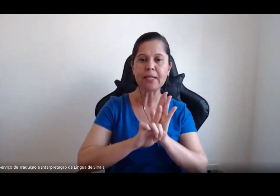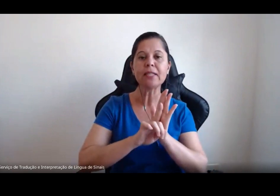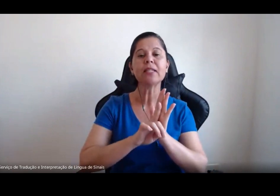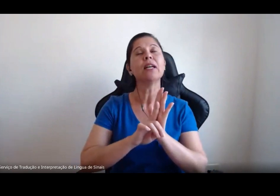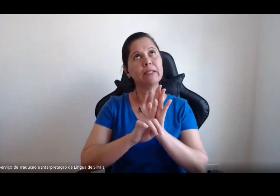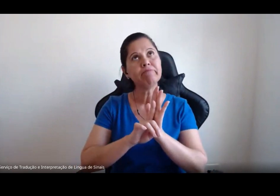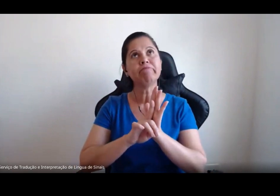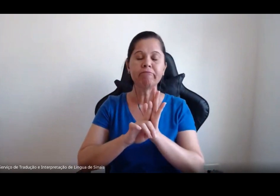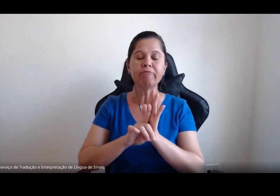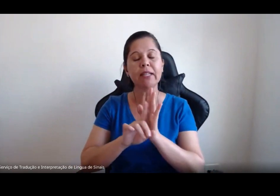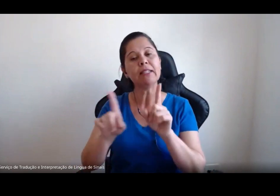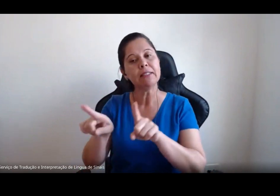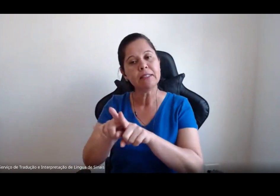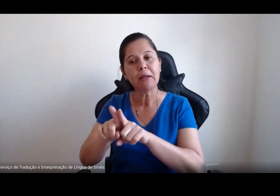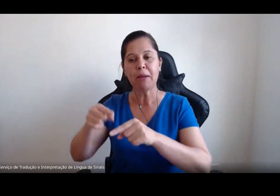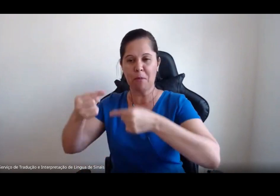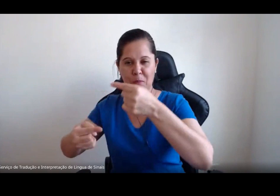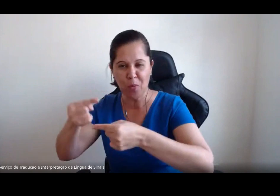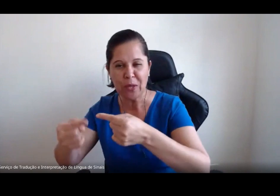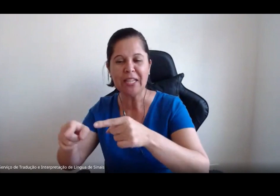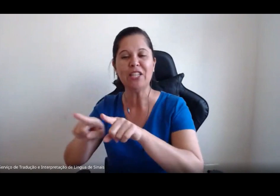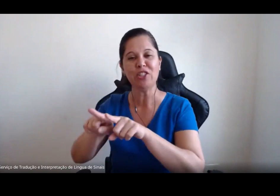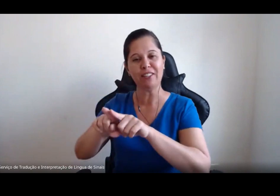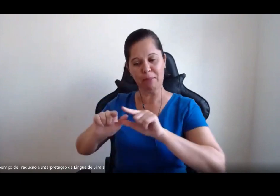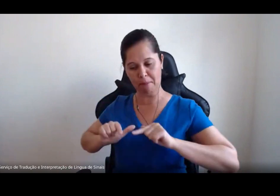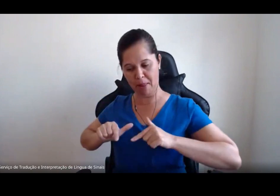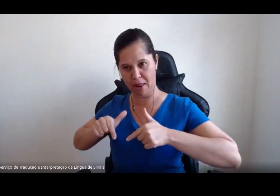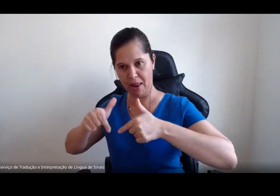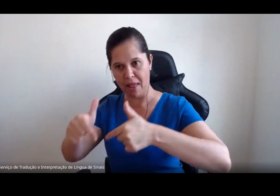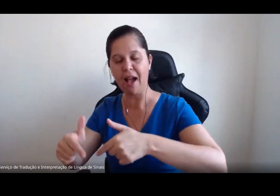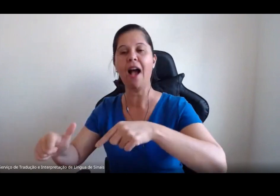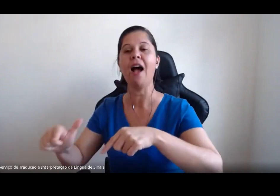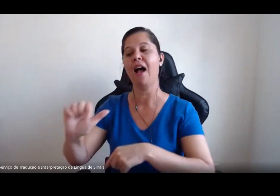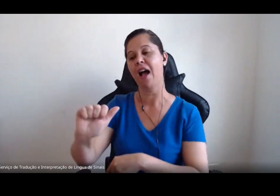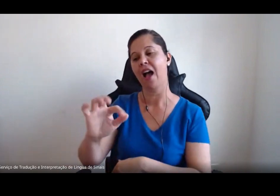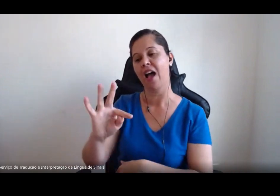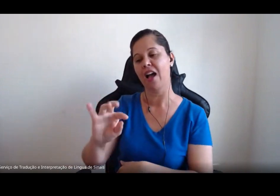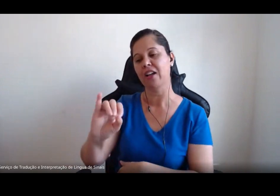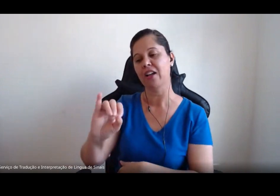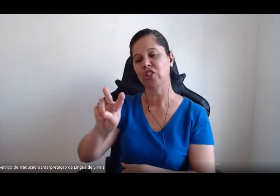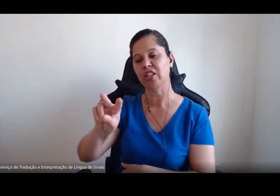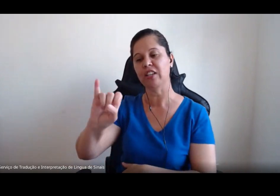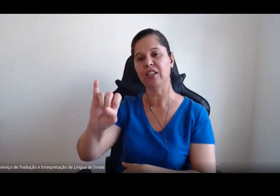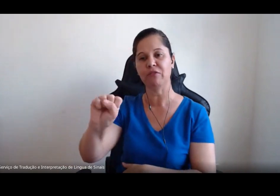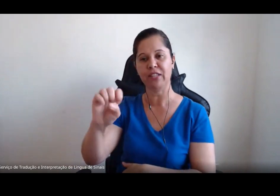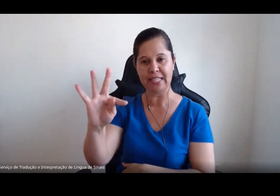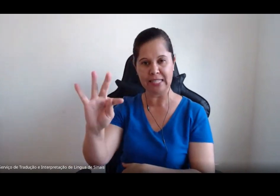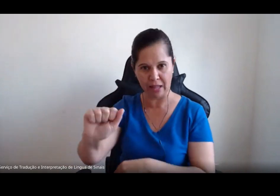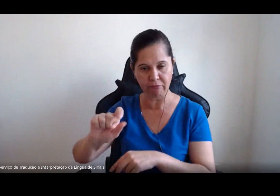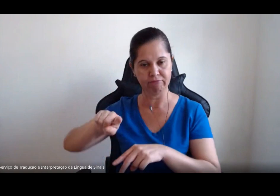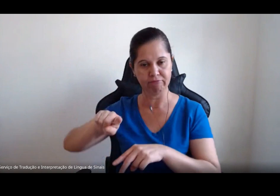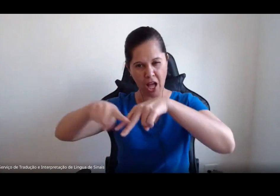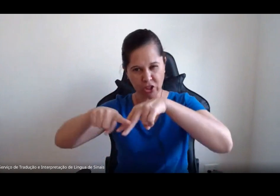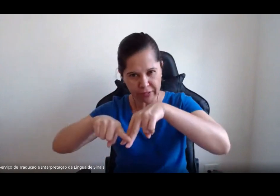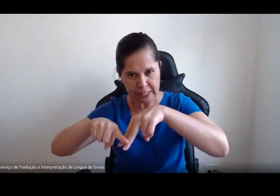pesquisa com uma atuação política e ativista. E eu vou falar um pouco disso, principalmente no final